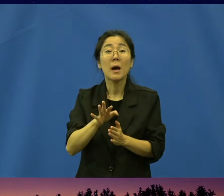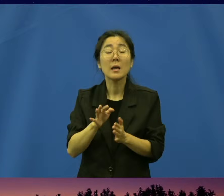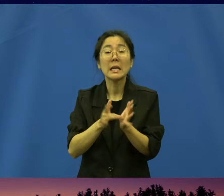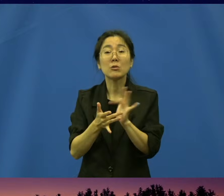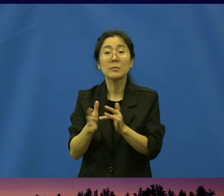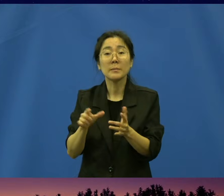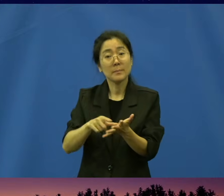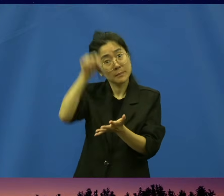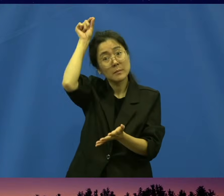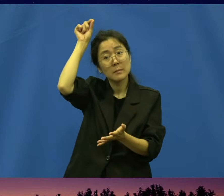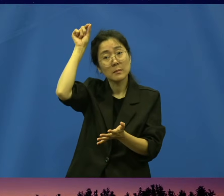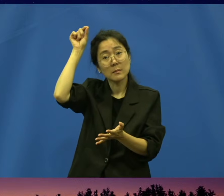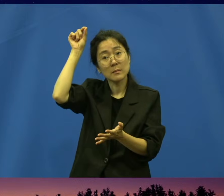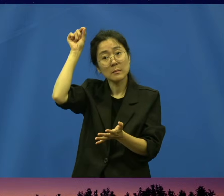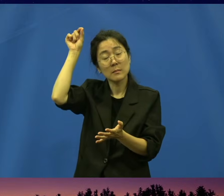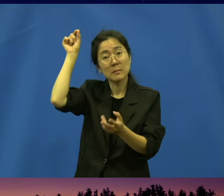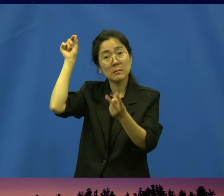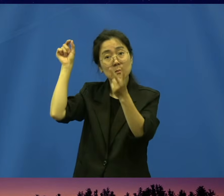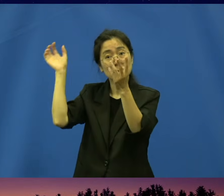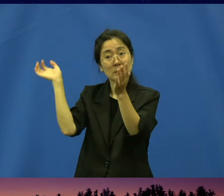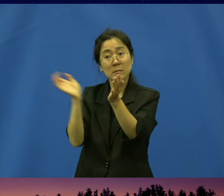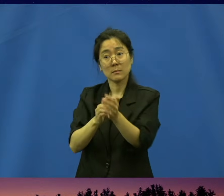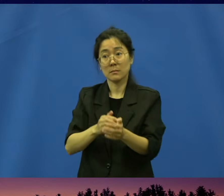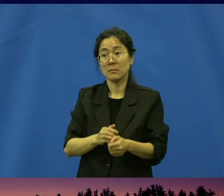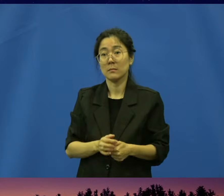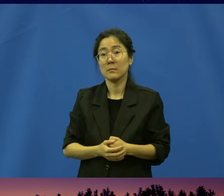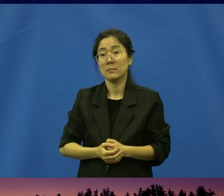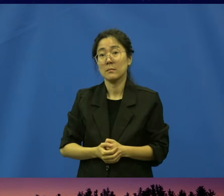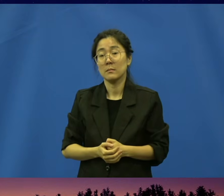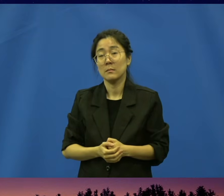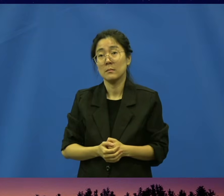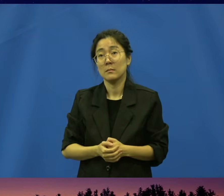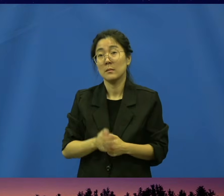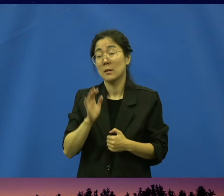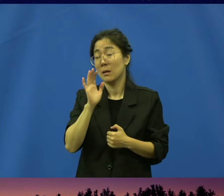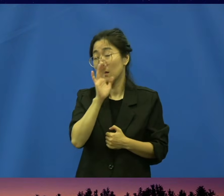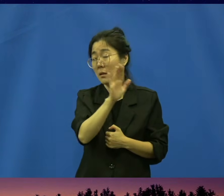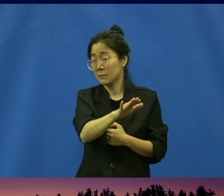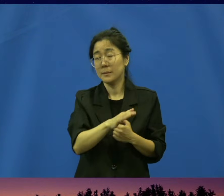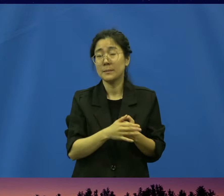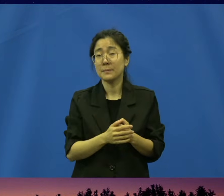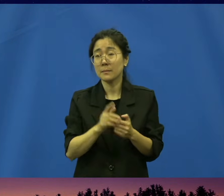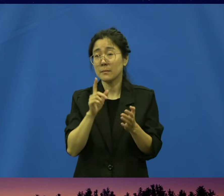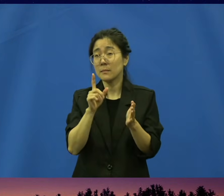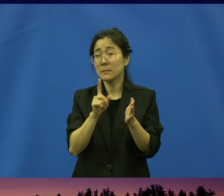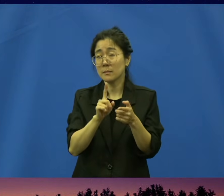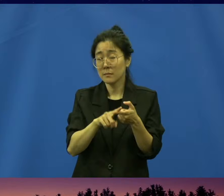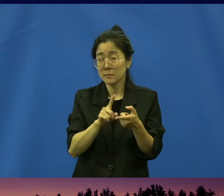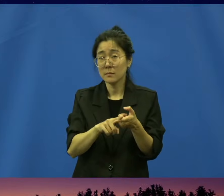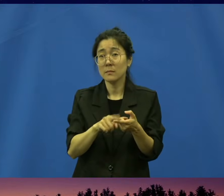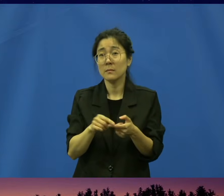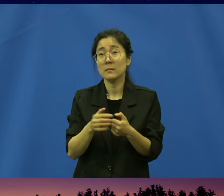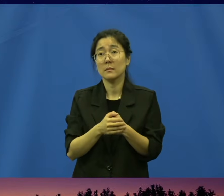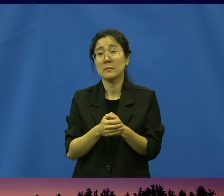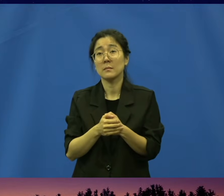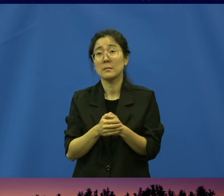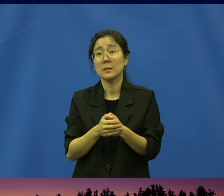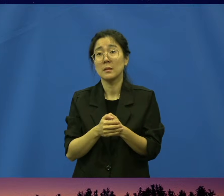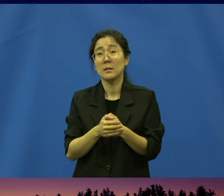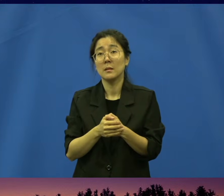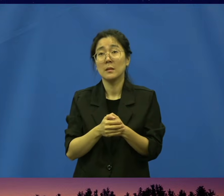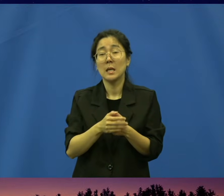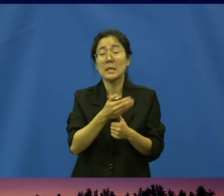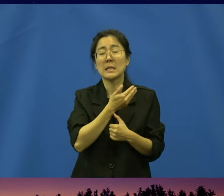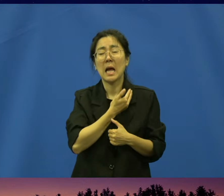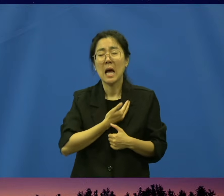사도들과 그리고 성도, 그 사도들을 통하여 예수님을 믿게 될, 앞으로 예수님을 믿게 될 여러분과 저, 그 사람들을